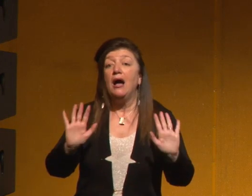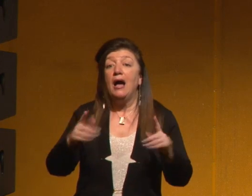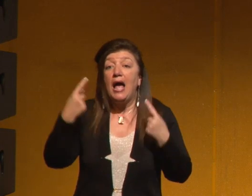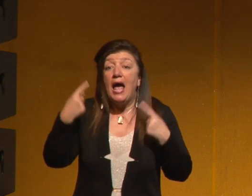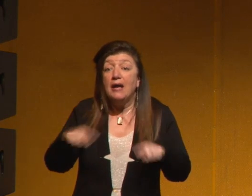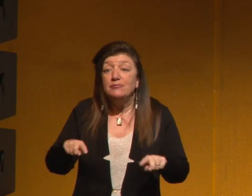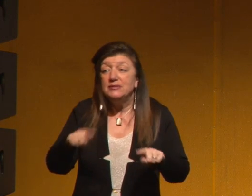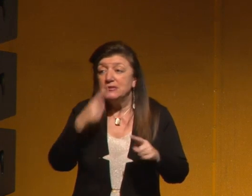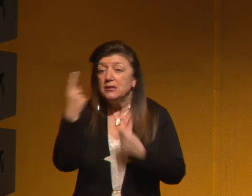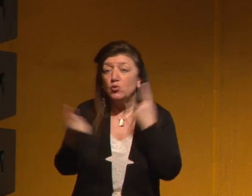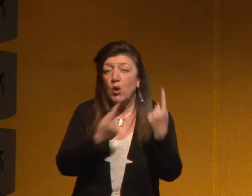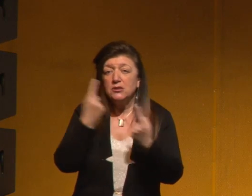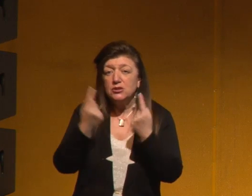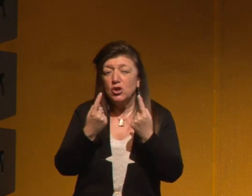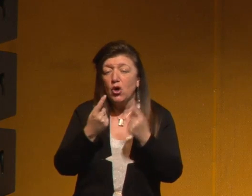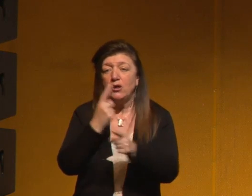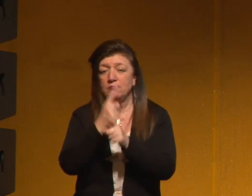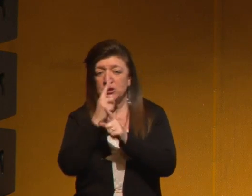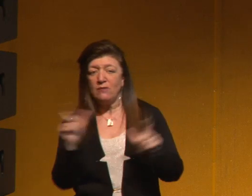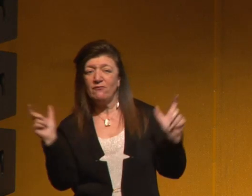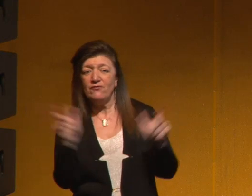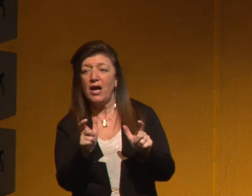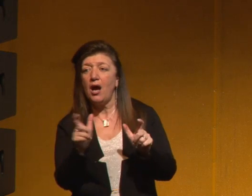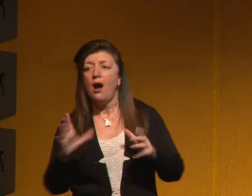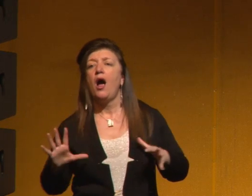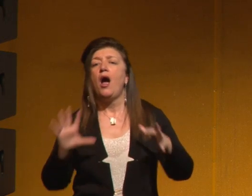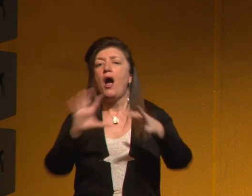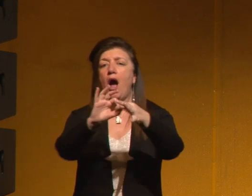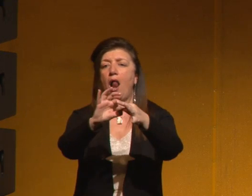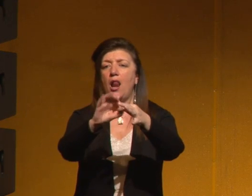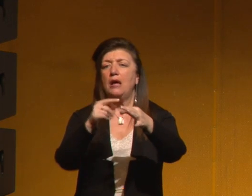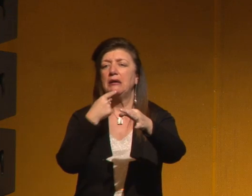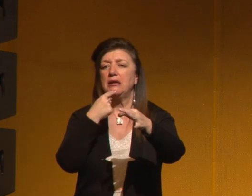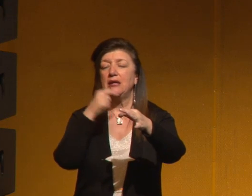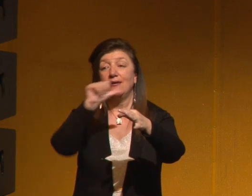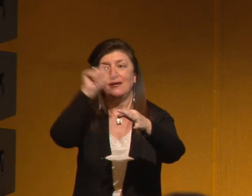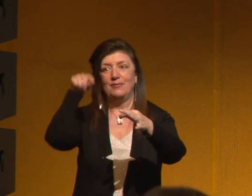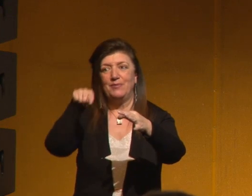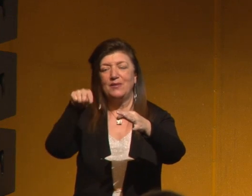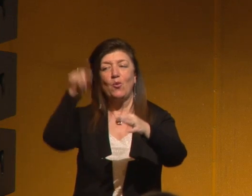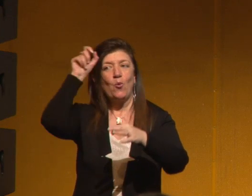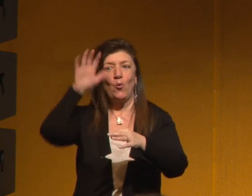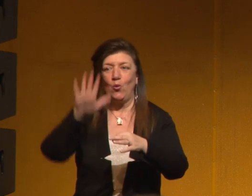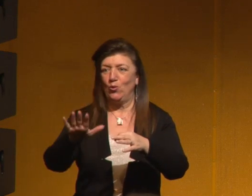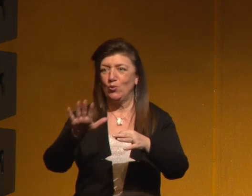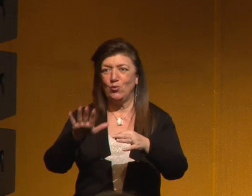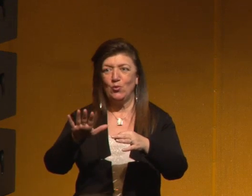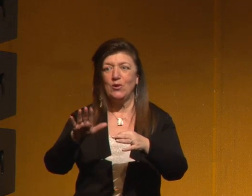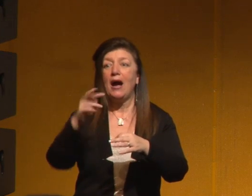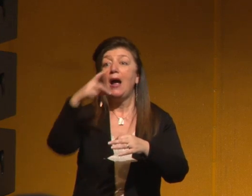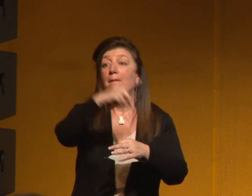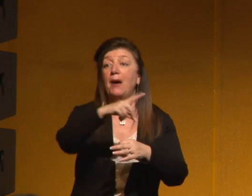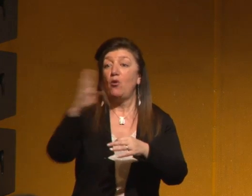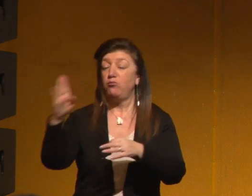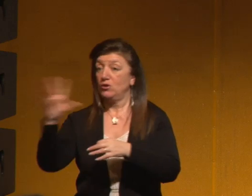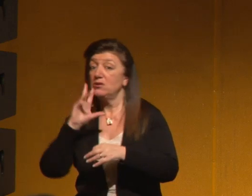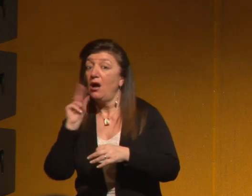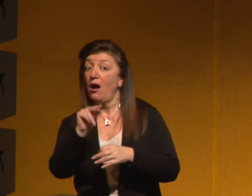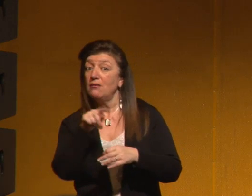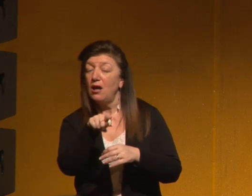meccanismi un alleato essenziale proprio la cultura come diceva paolo borsellino linguaggio universale che può